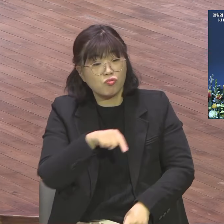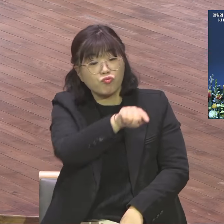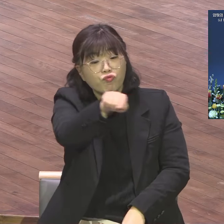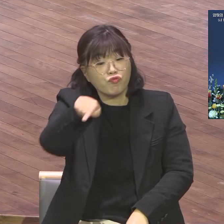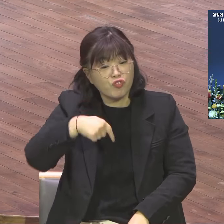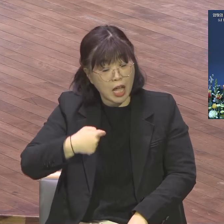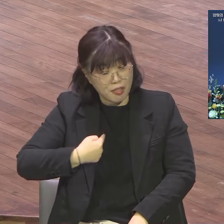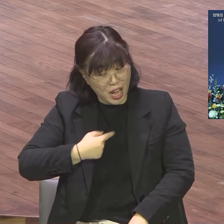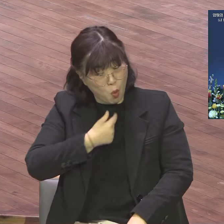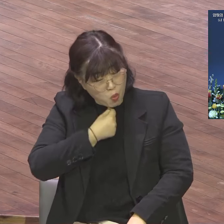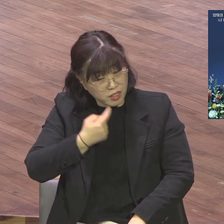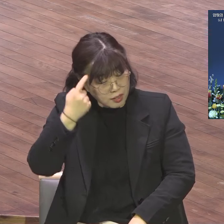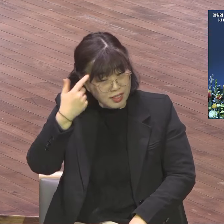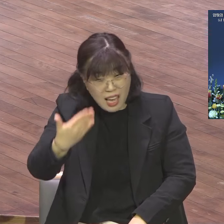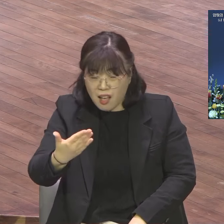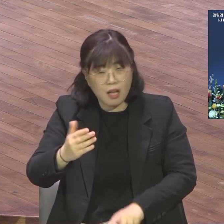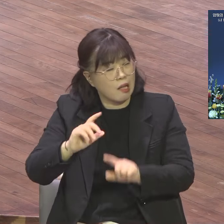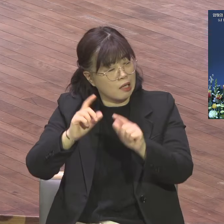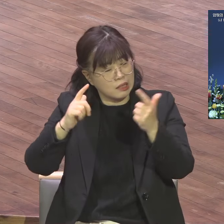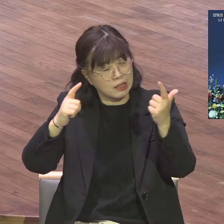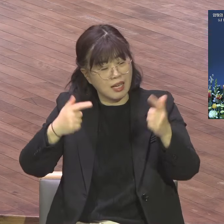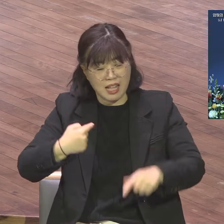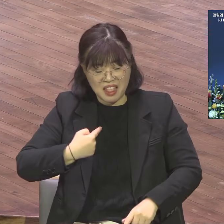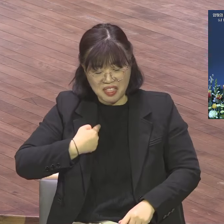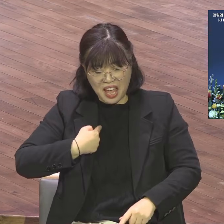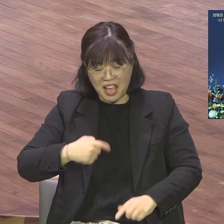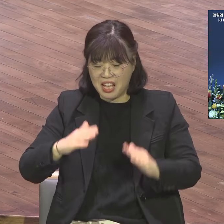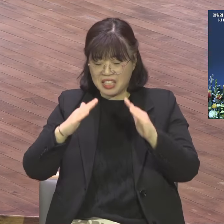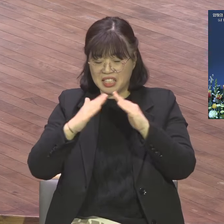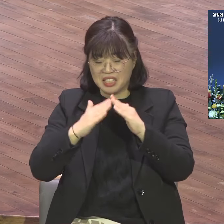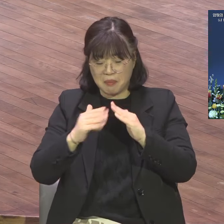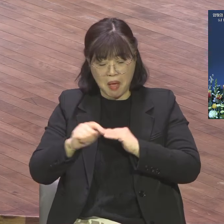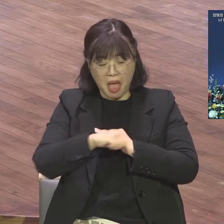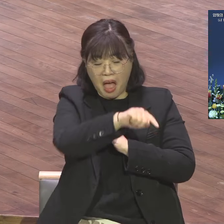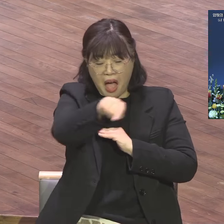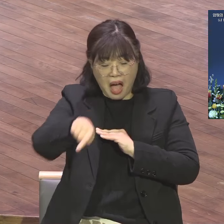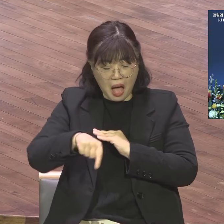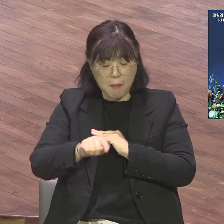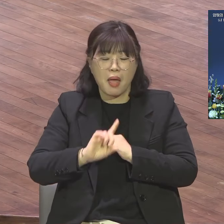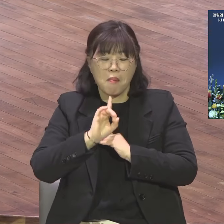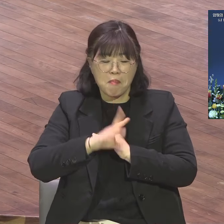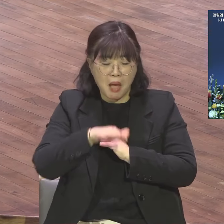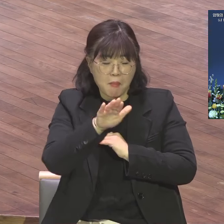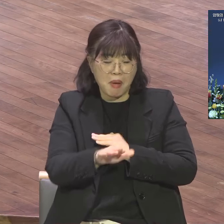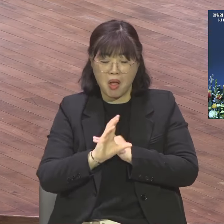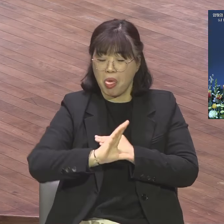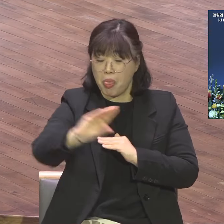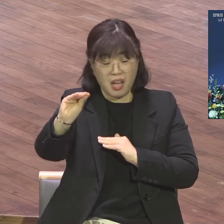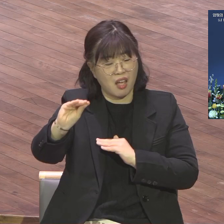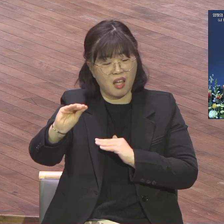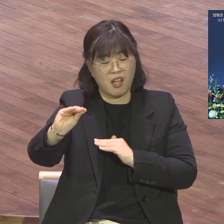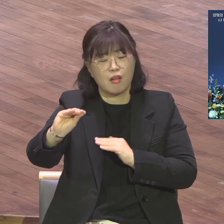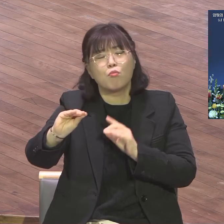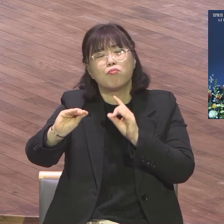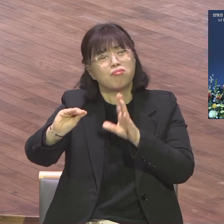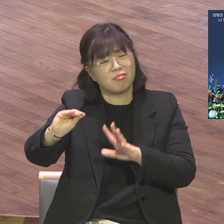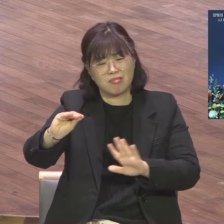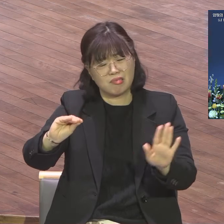너희에게 요구하였느냐? 내 마당만 밟을 뿐 아니라 내 마당만 밟을